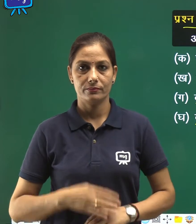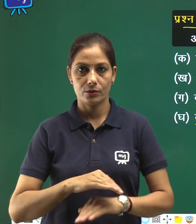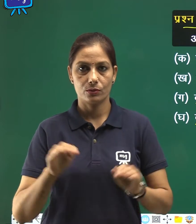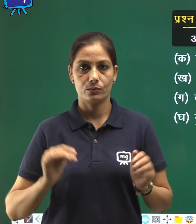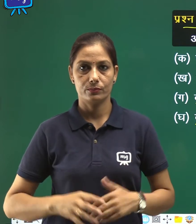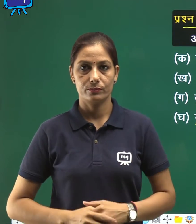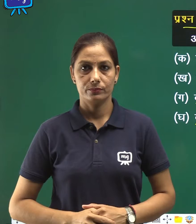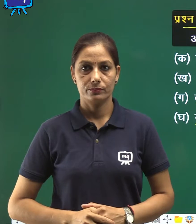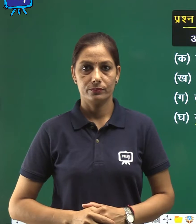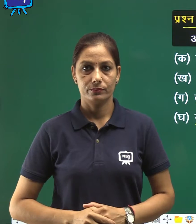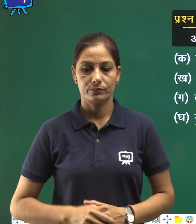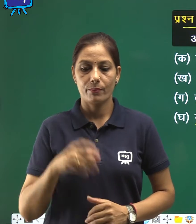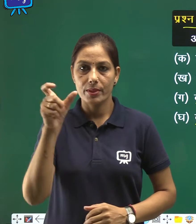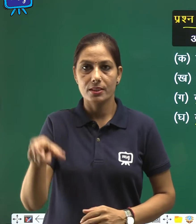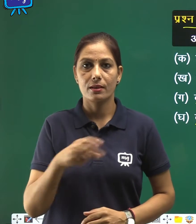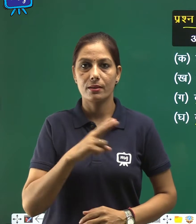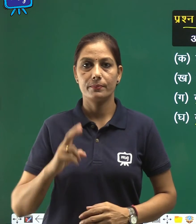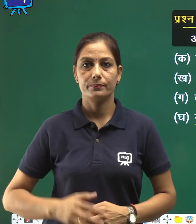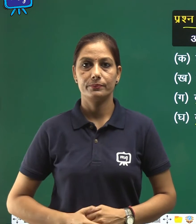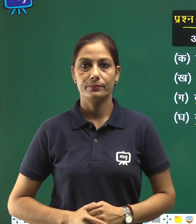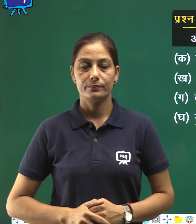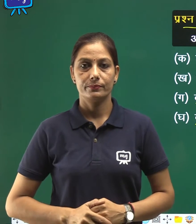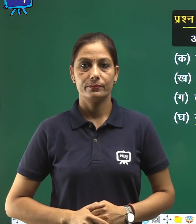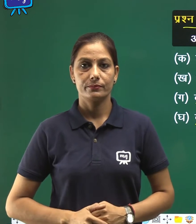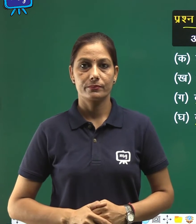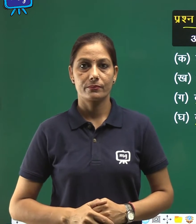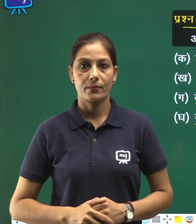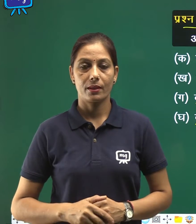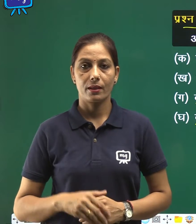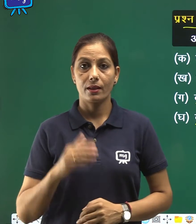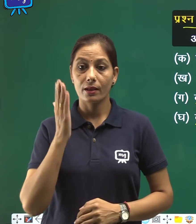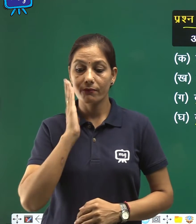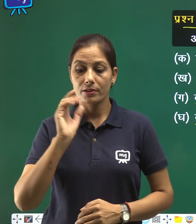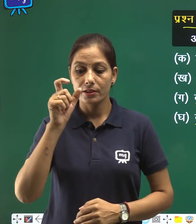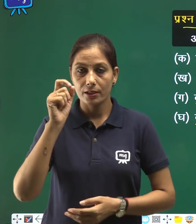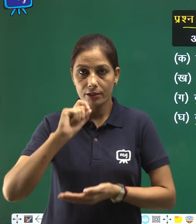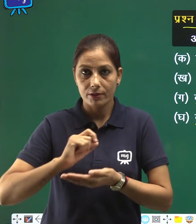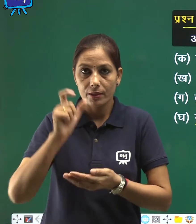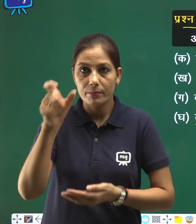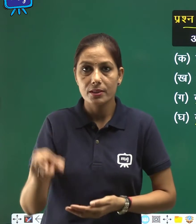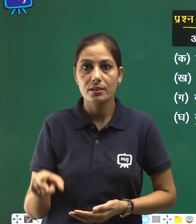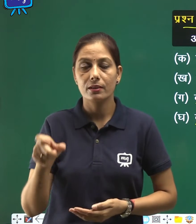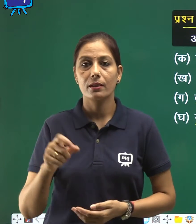बच्चों, बाल गोविंद भगत कबीर के अनुयायी थे।